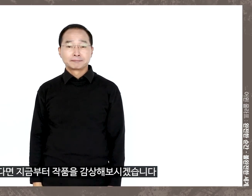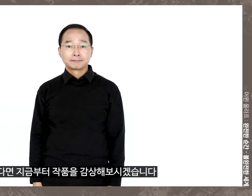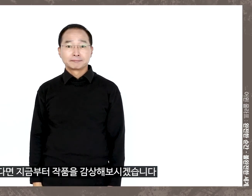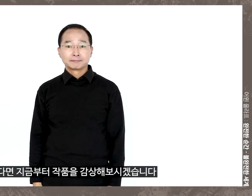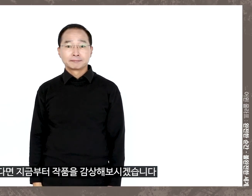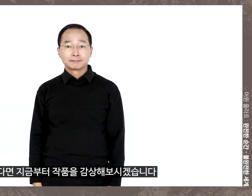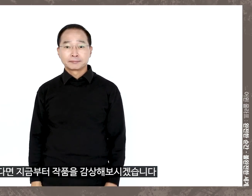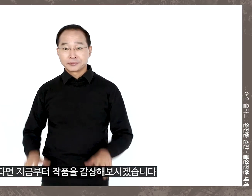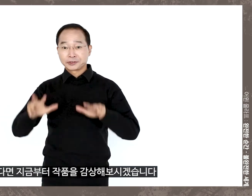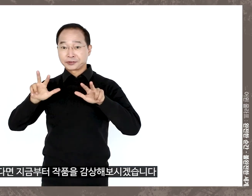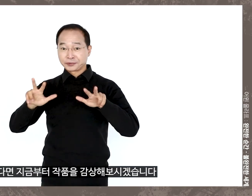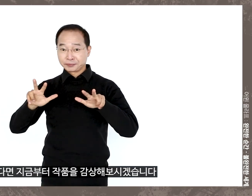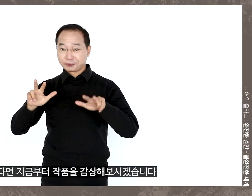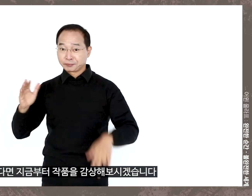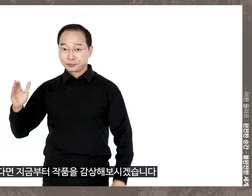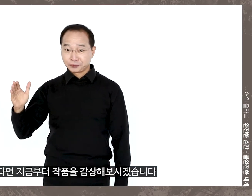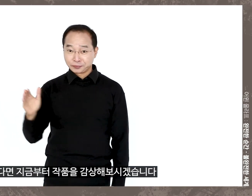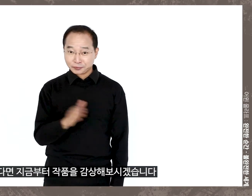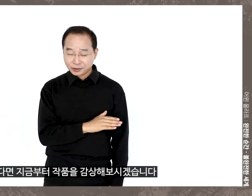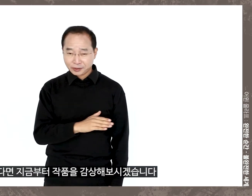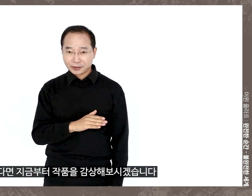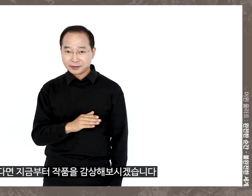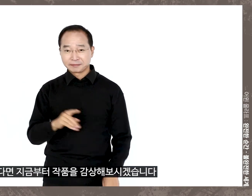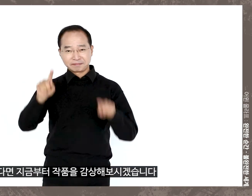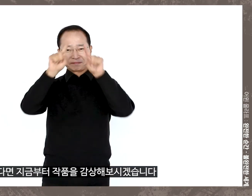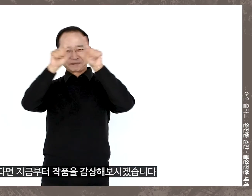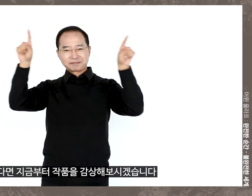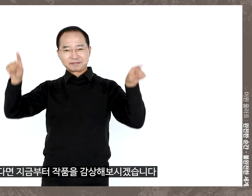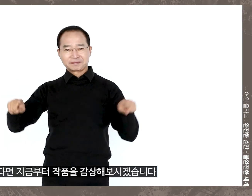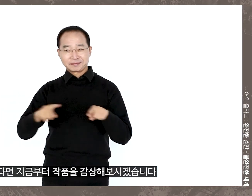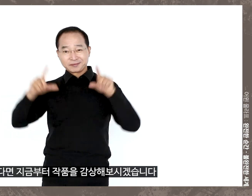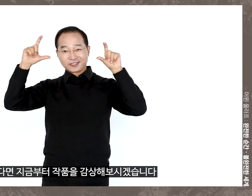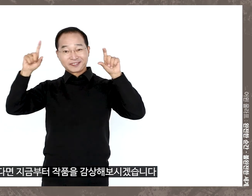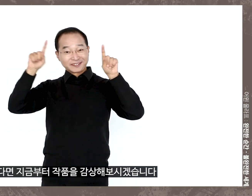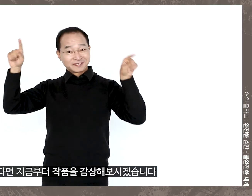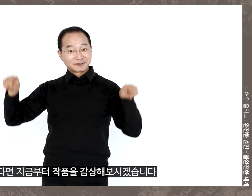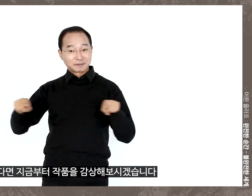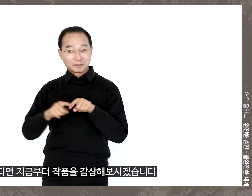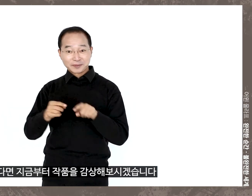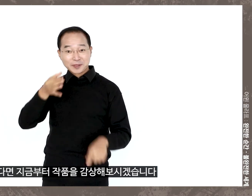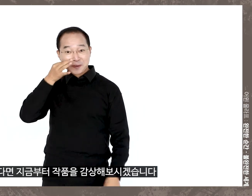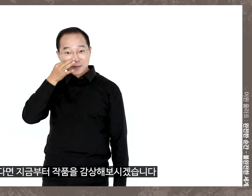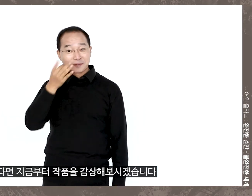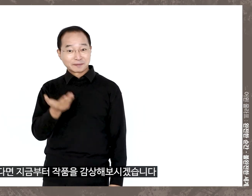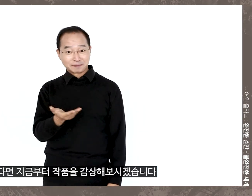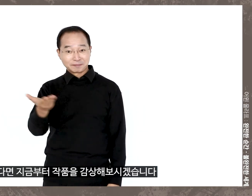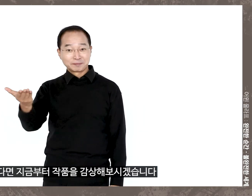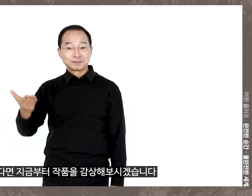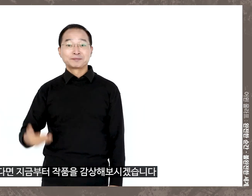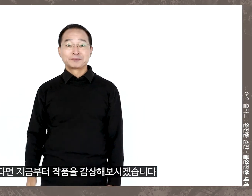그렇다면 지금부터 작품을 감상해 보시겠습니다.